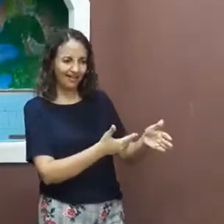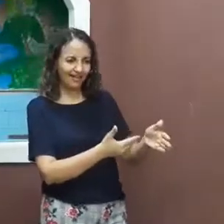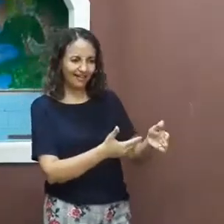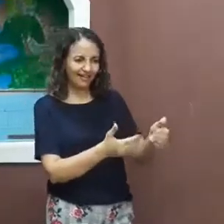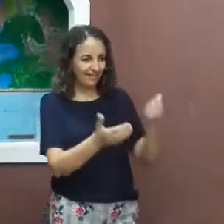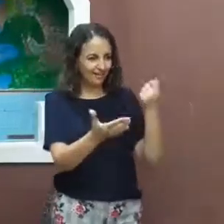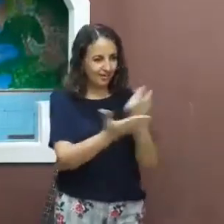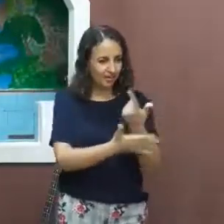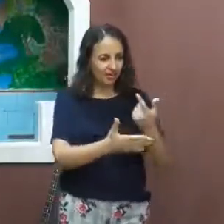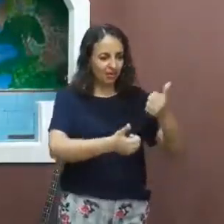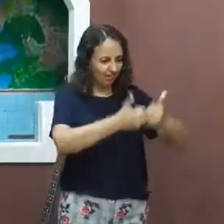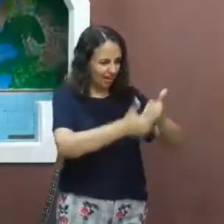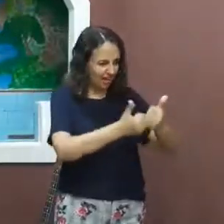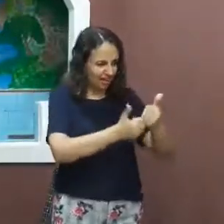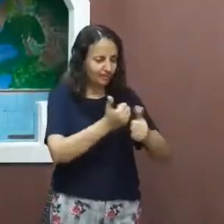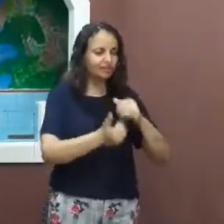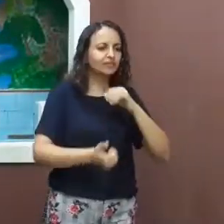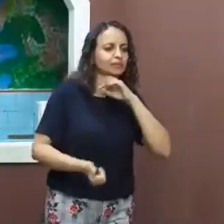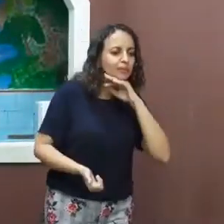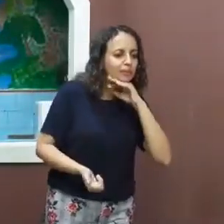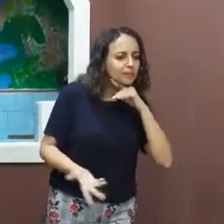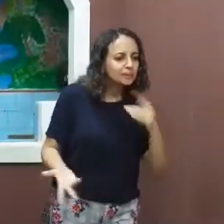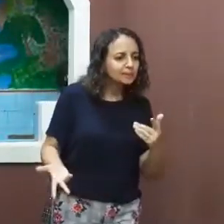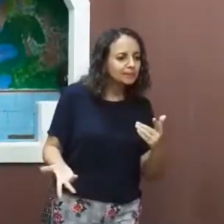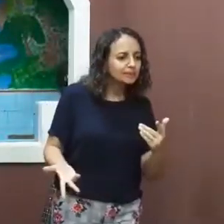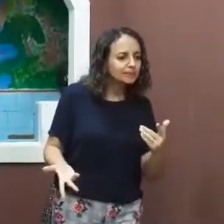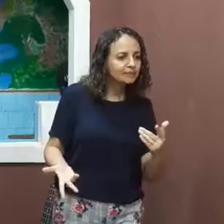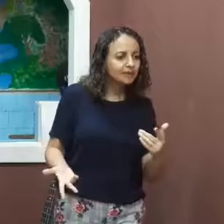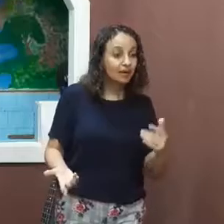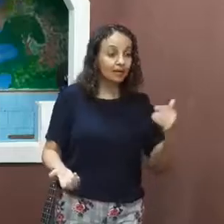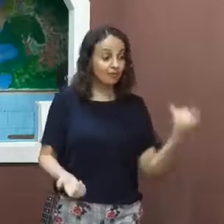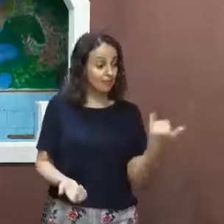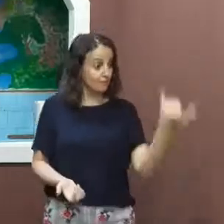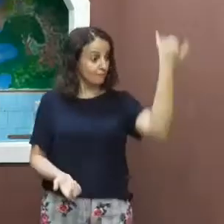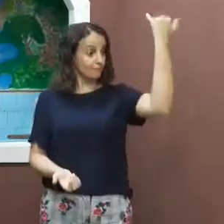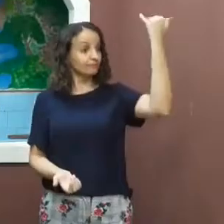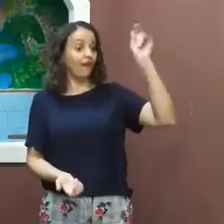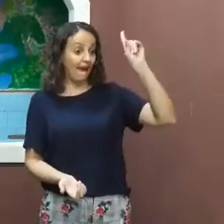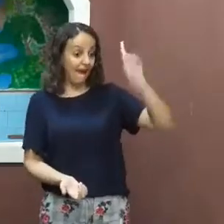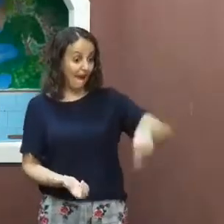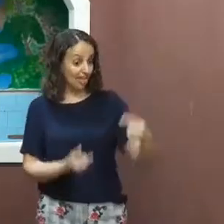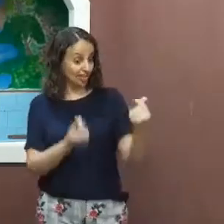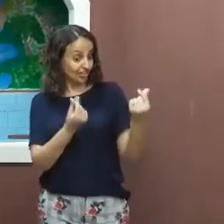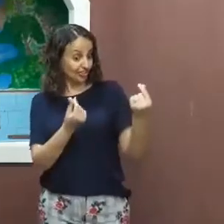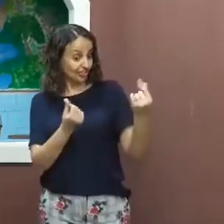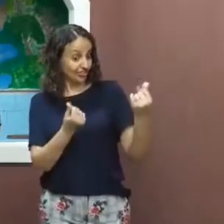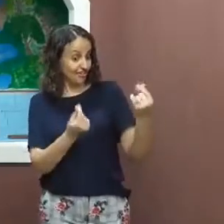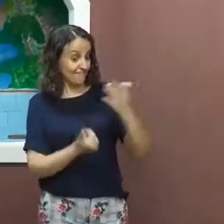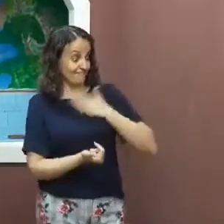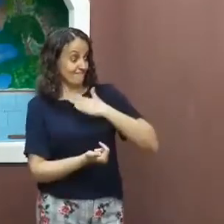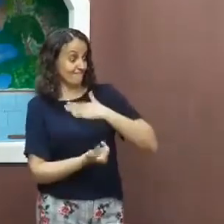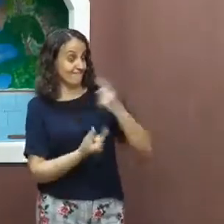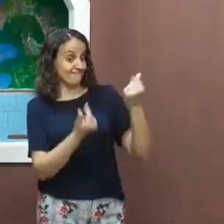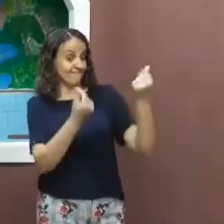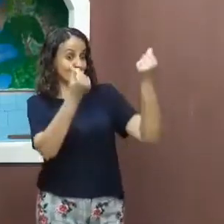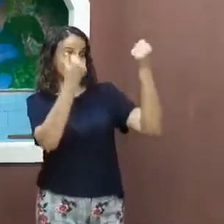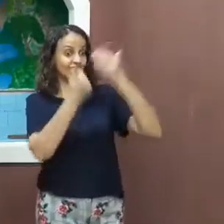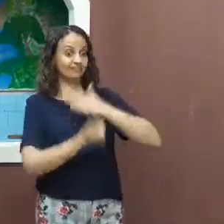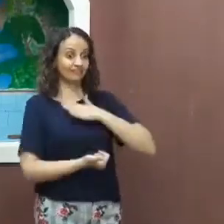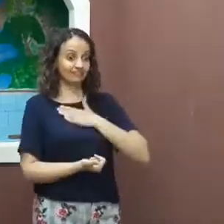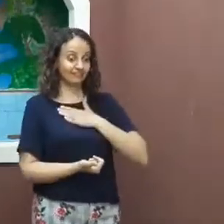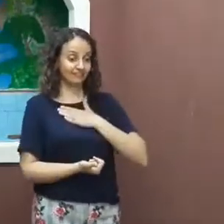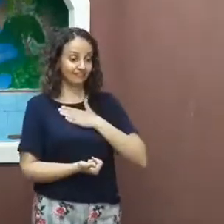que ela é adulterada e ela não serve, o que importa é eu ter lucro. Não importa realmente, para